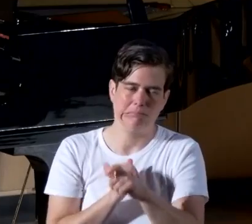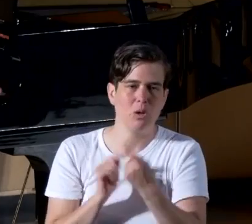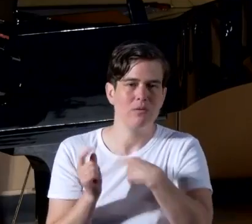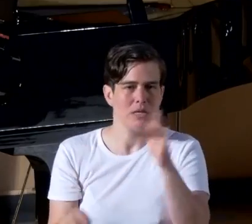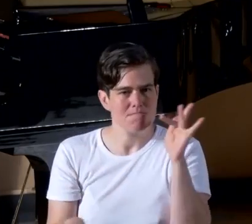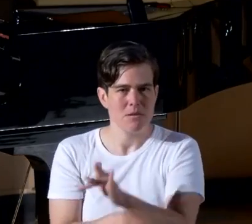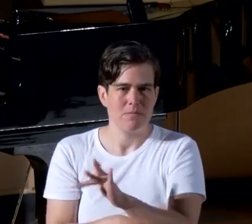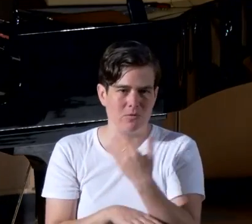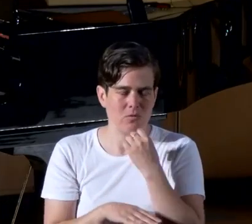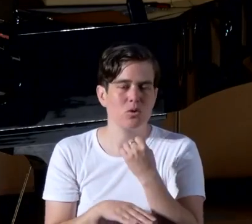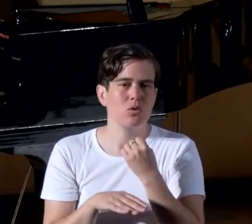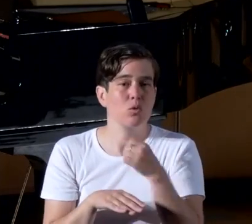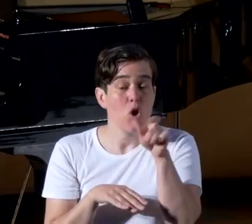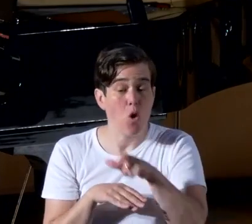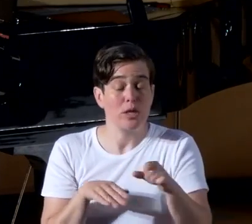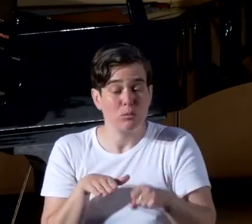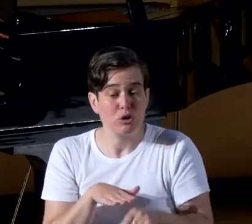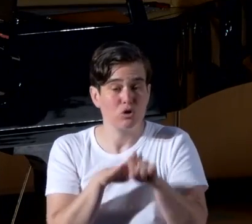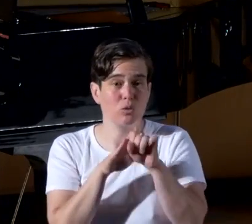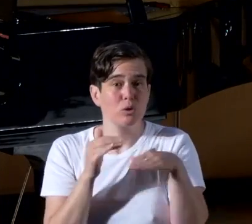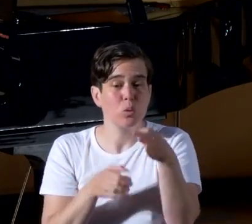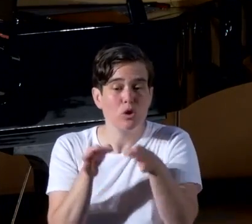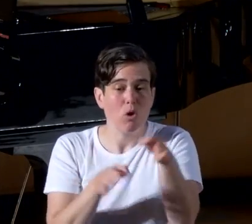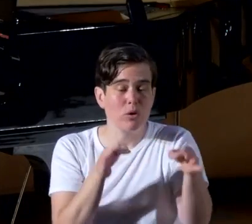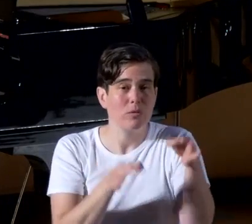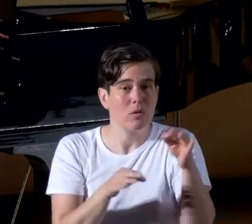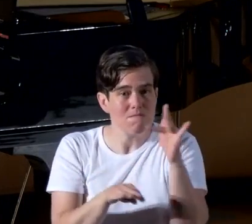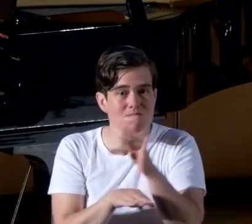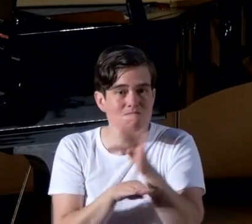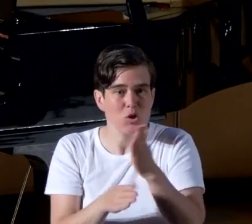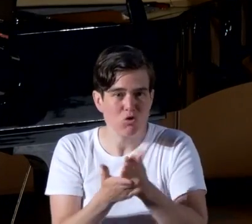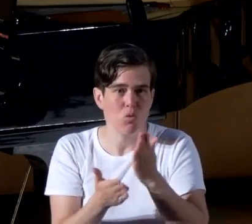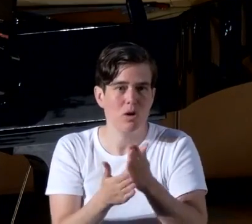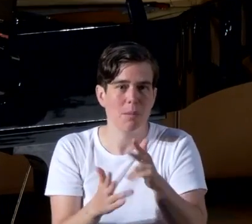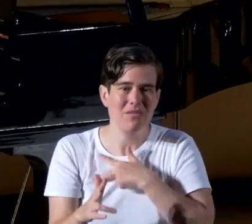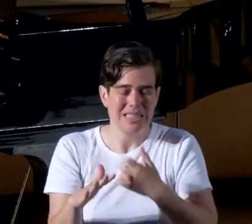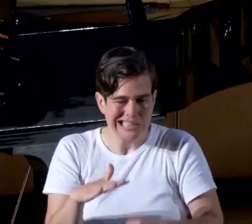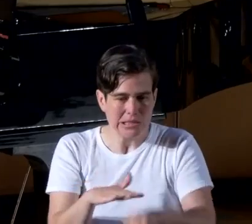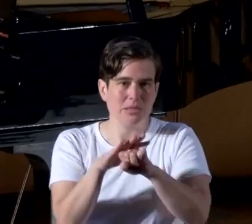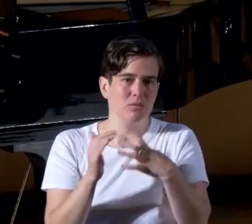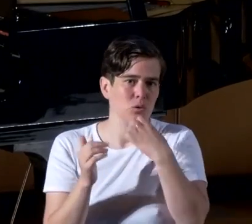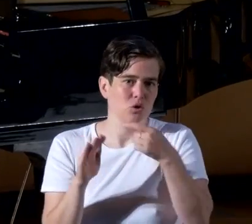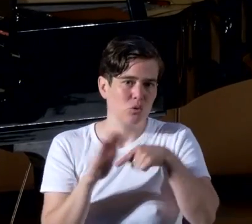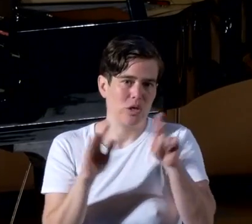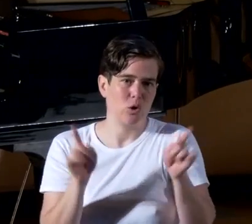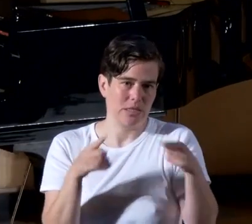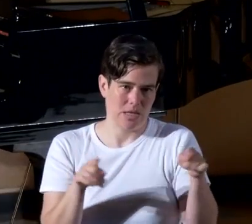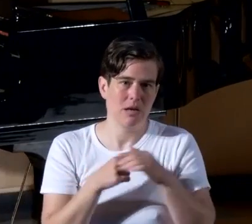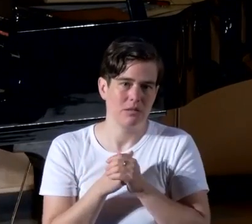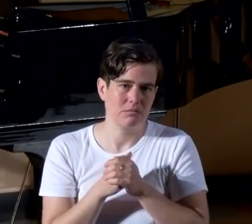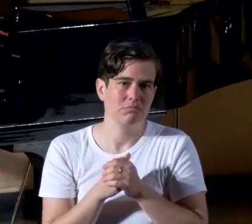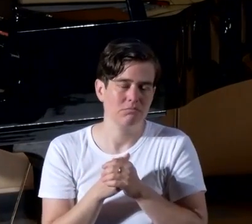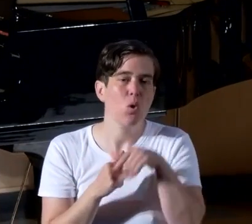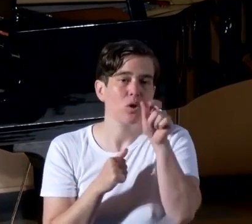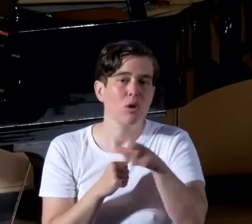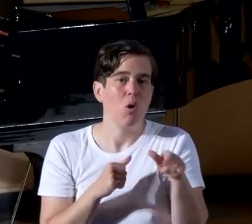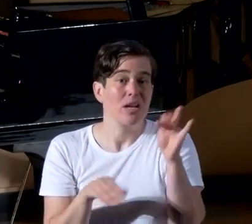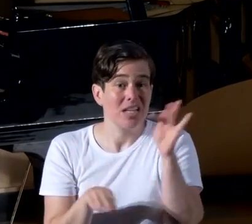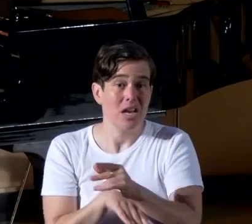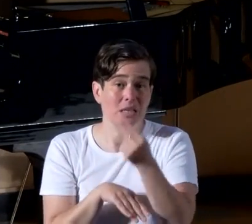entgegenzusetzen und die Leute zu unterstützen in den kleinen Dörfern, die wirklich was unternehmen und die in der Minderheit sind und die in